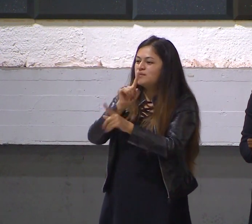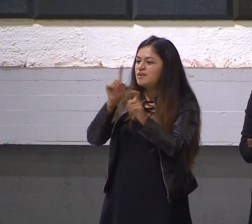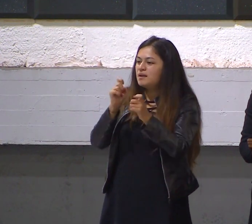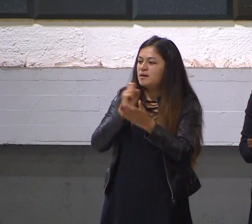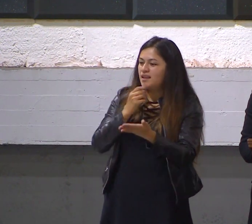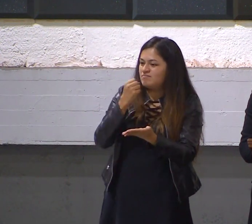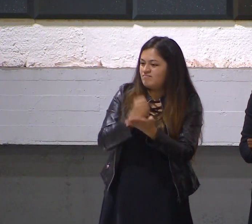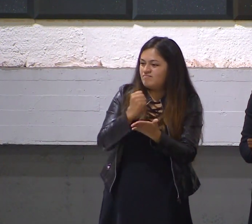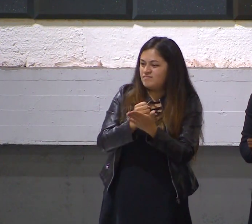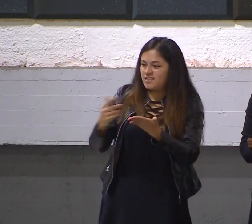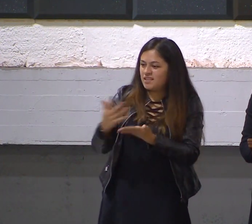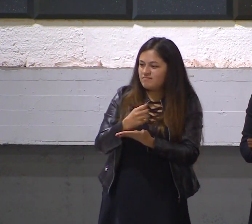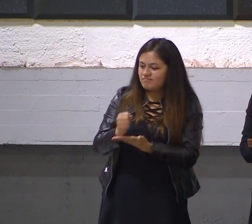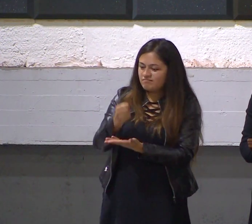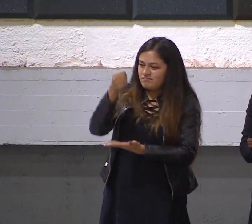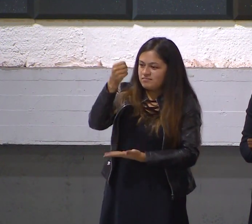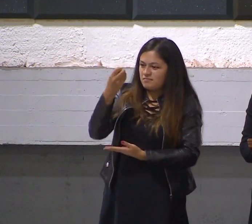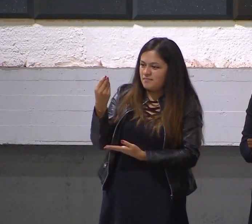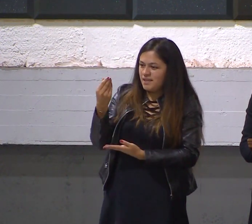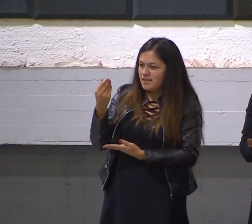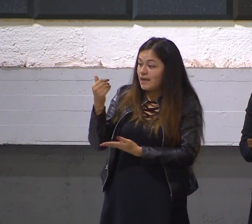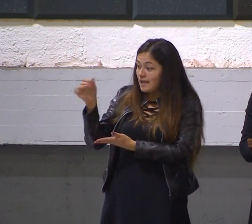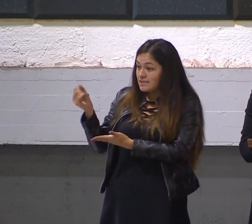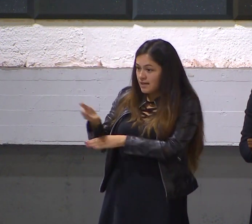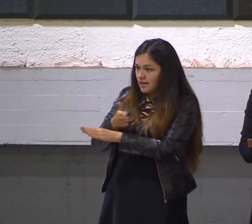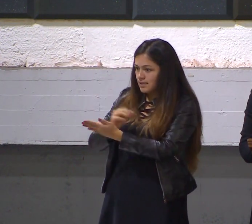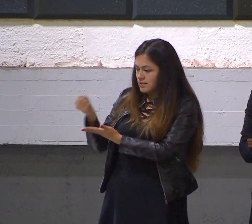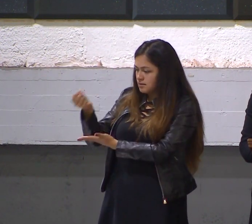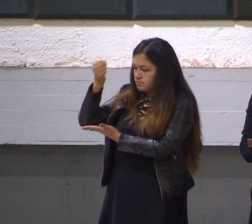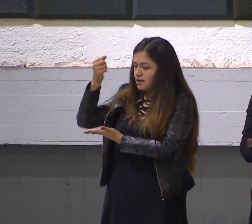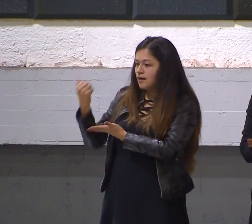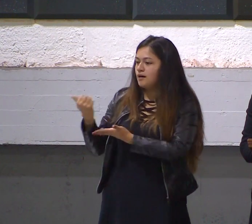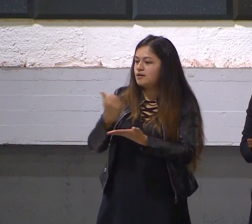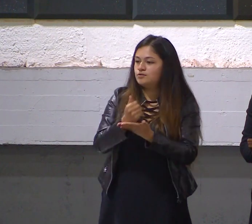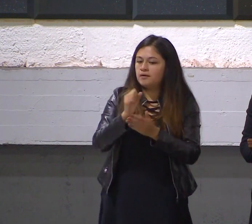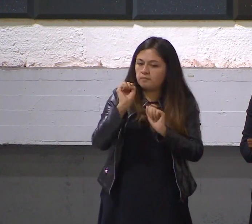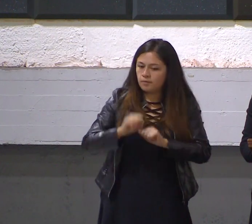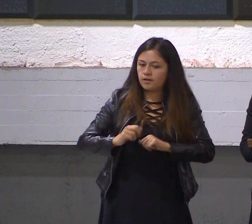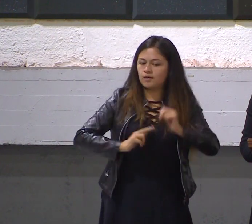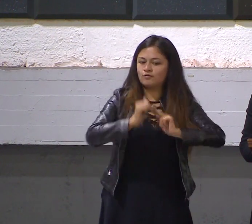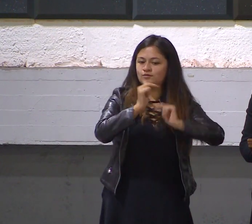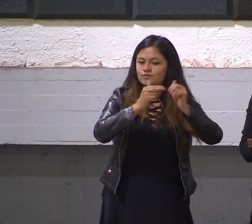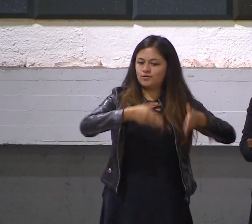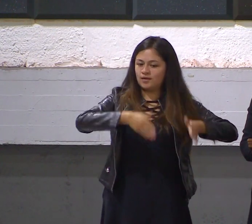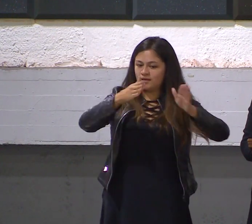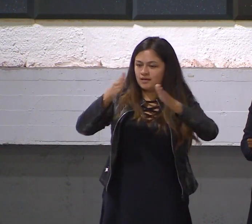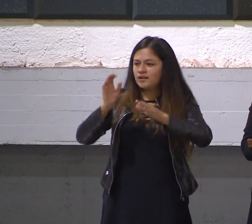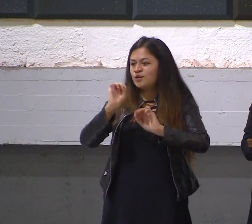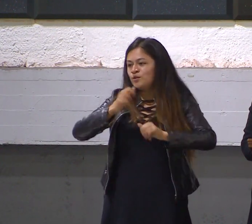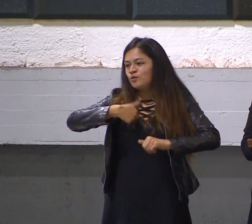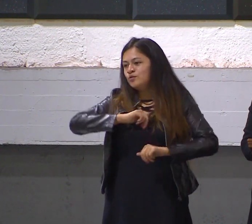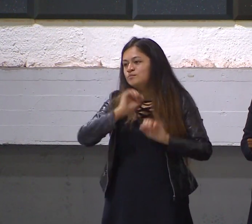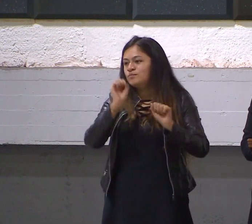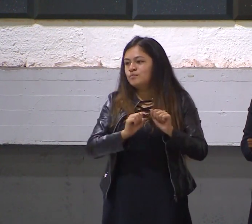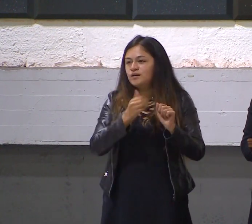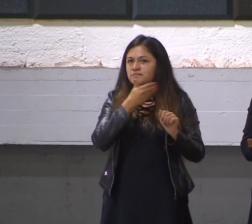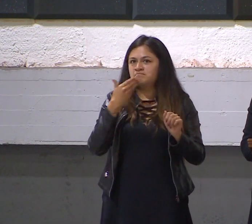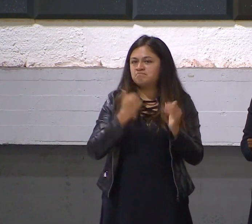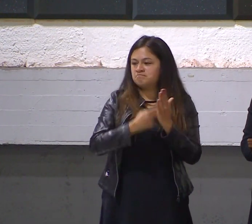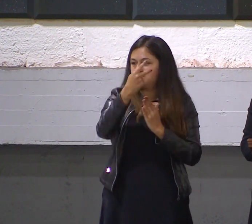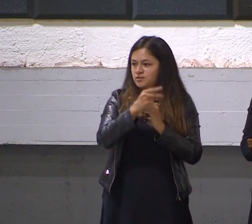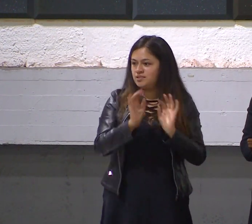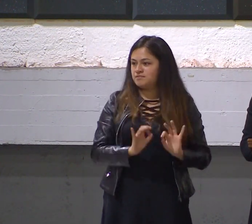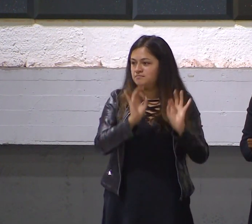lo que va a permitir la la construcción y mantenernos por hacer un proyecto un poco más largo entonces